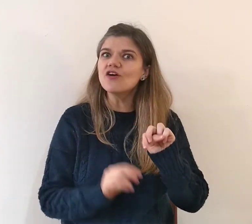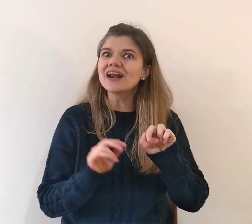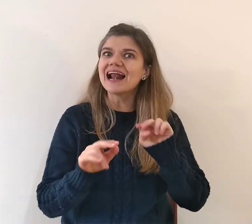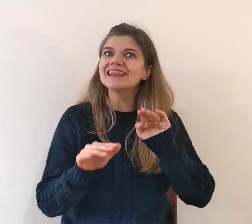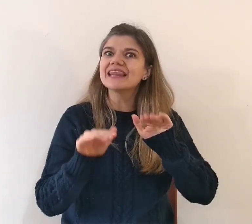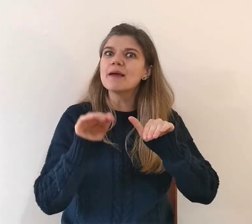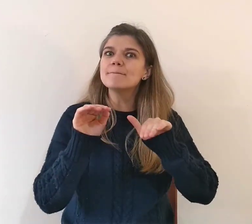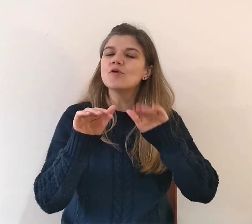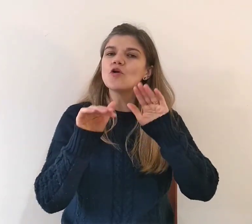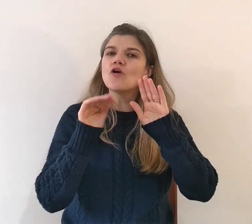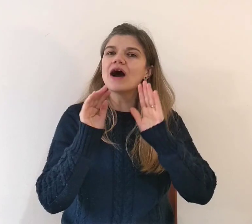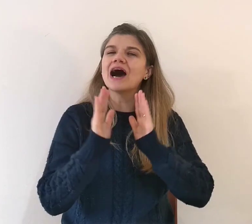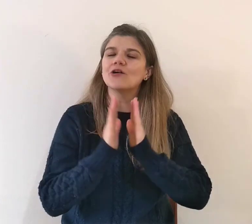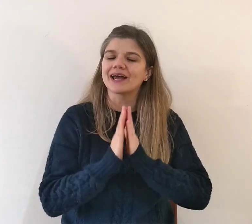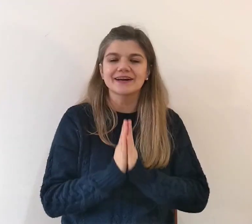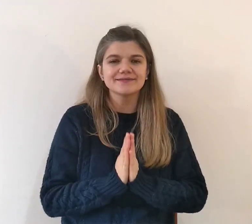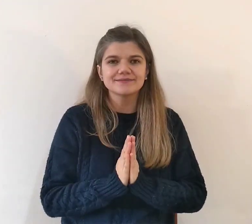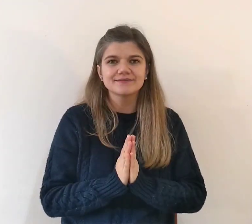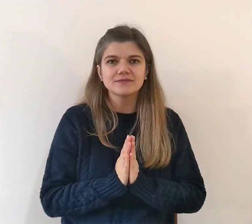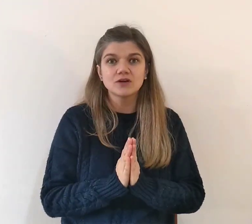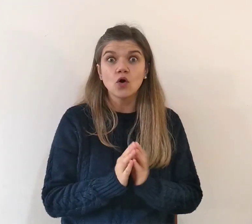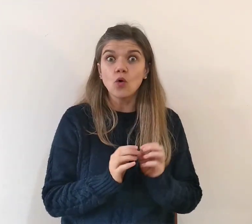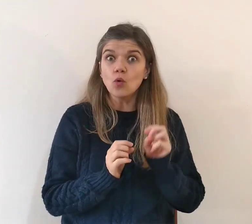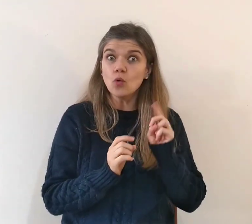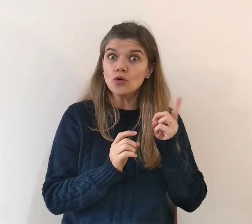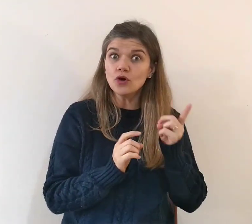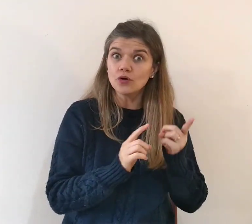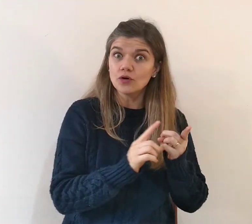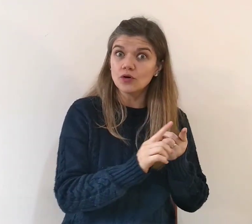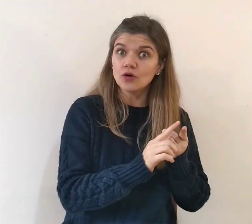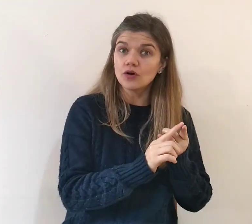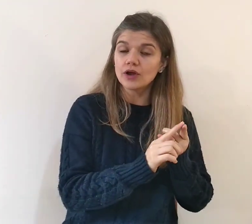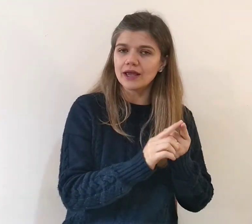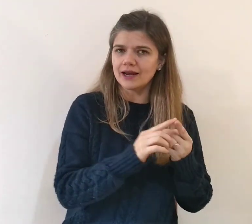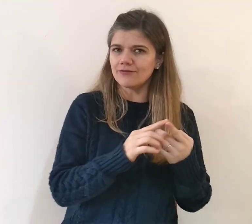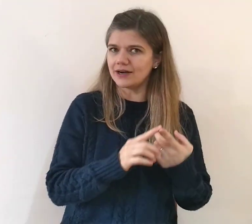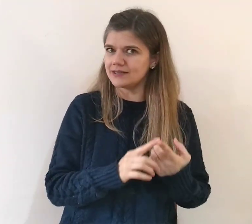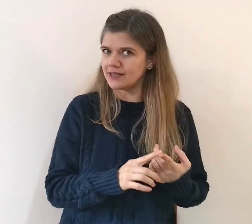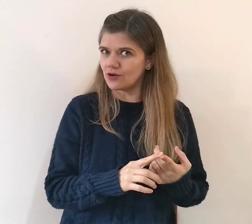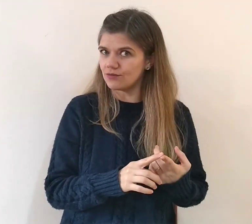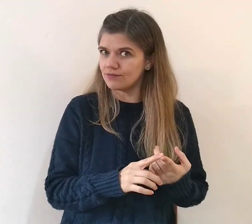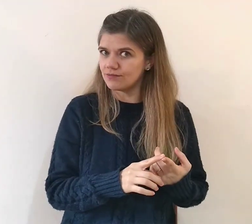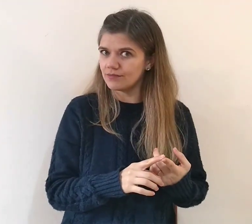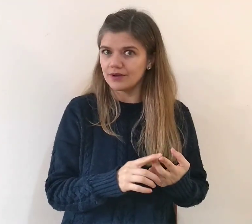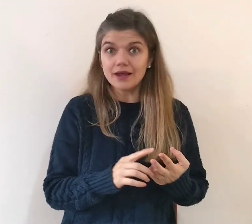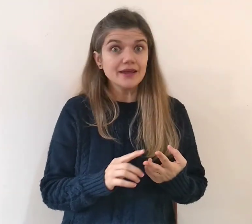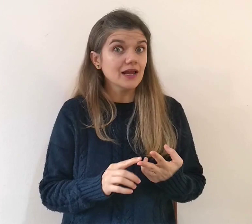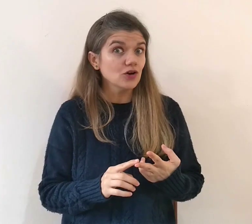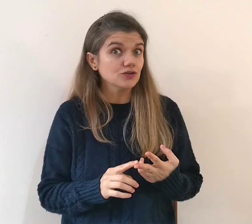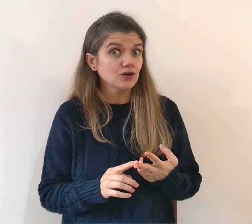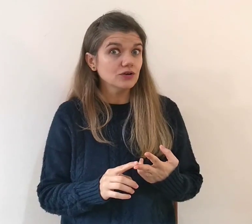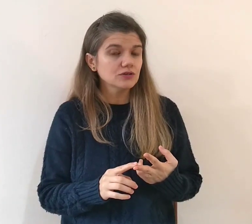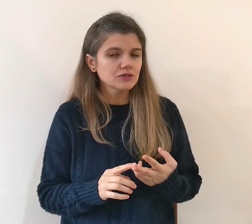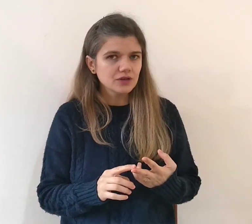subieron al templo a orar. Uno era fariseo y el otro